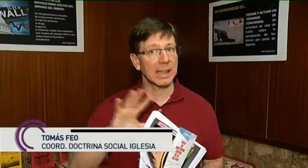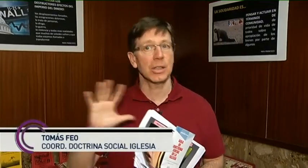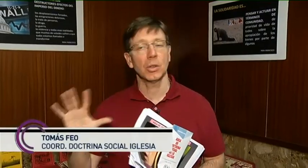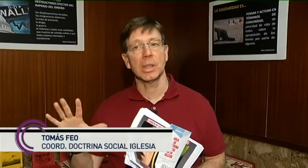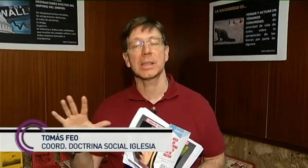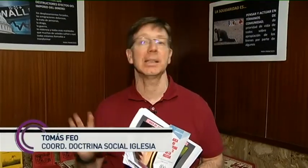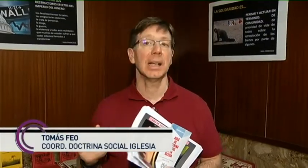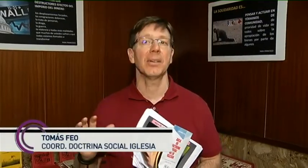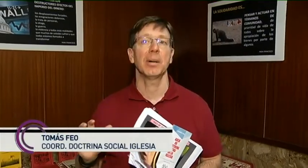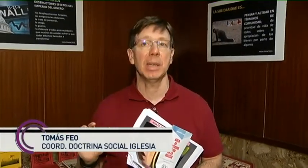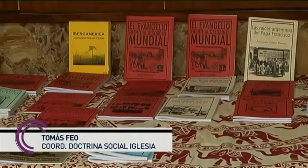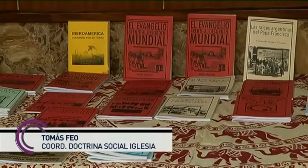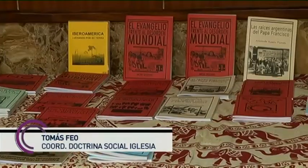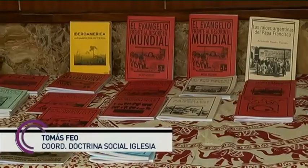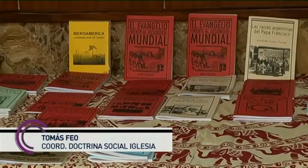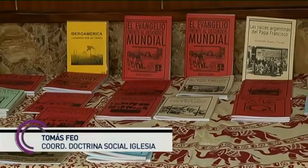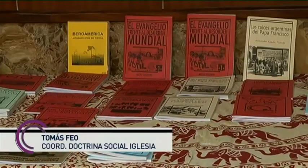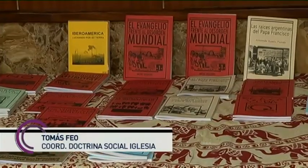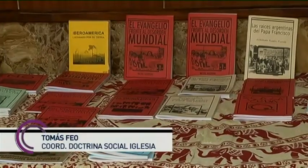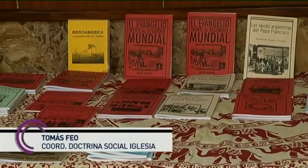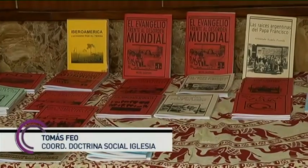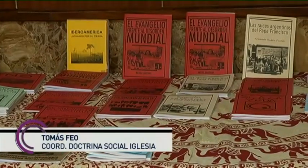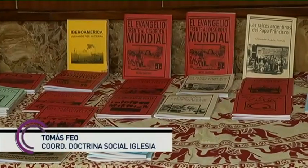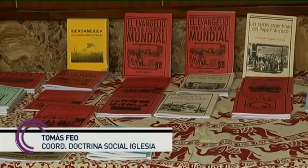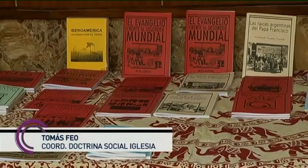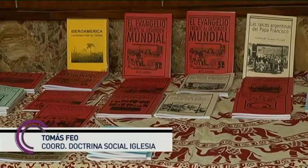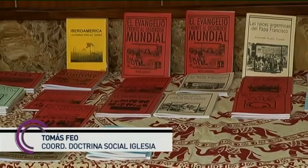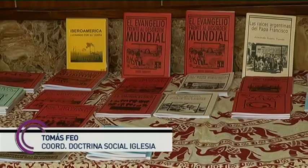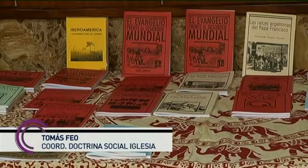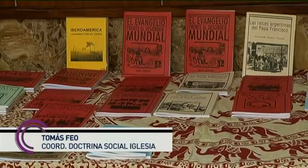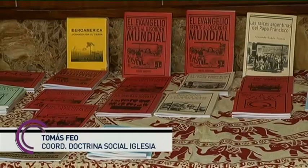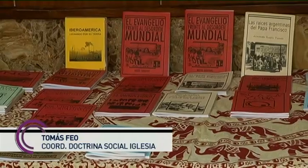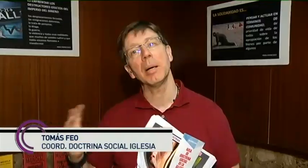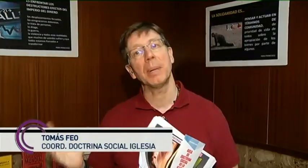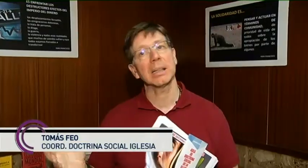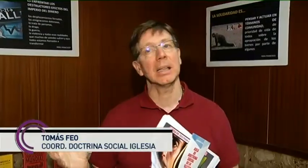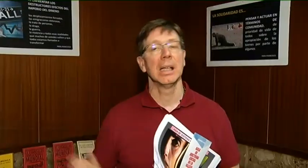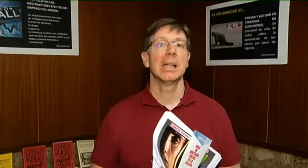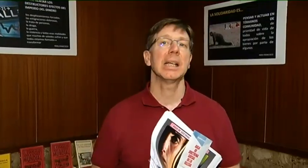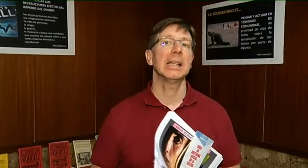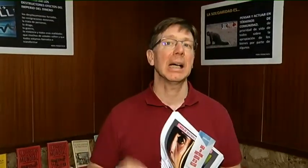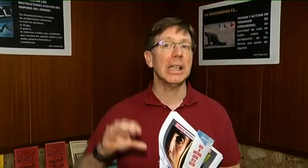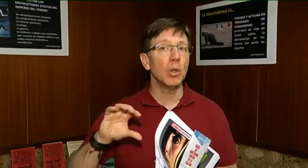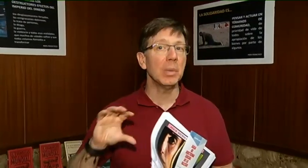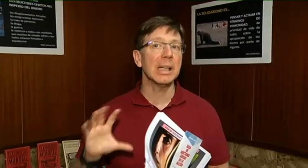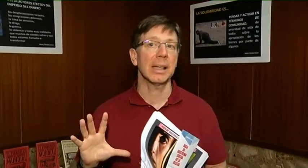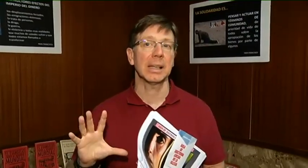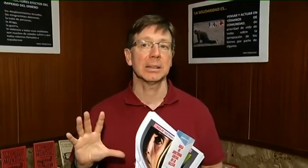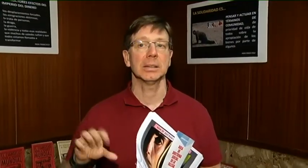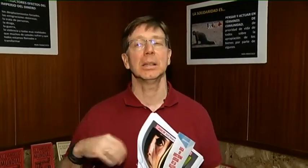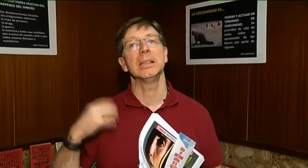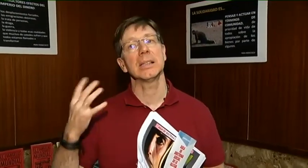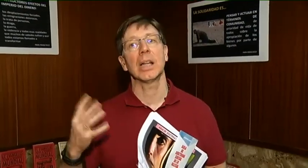las agresiones que tiene la familia, la antropología y doctrina social de la Iglesia. Y la última parte sería